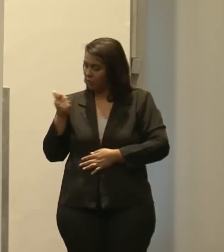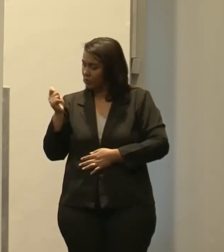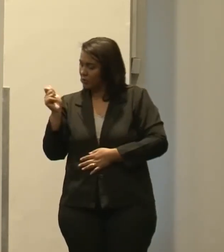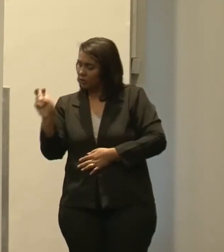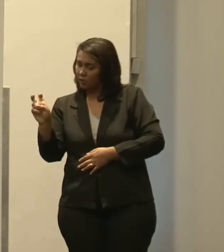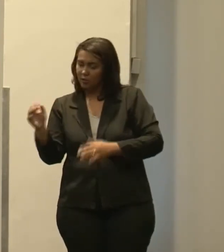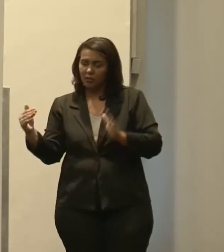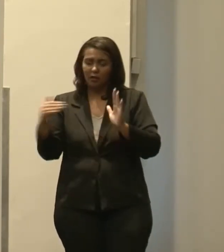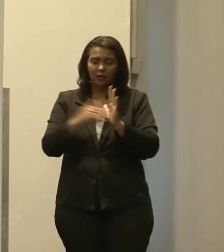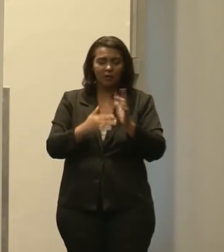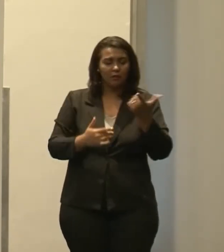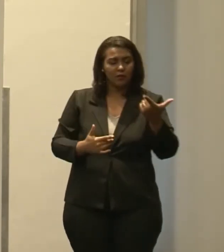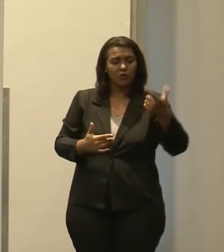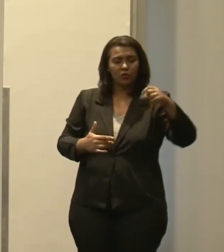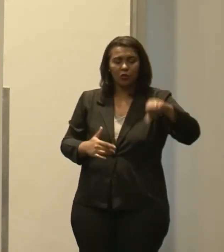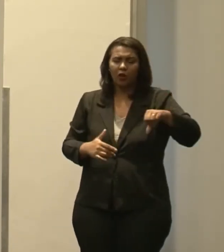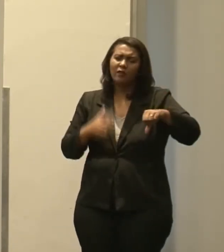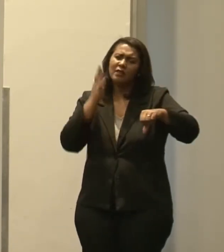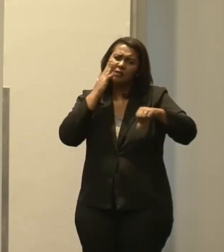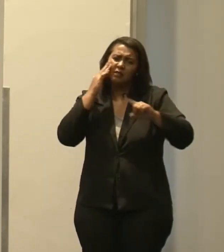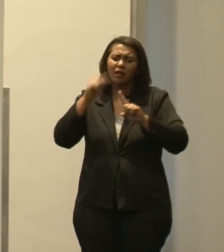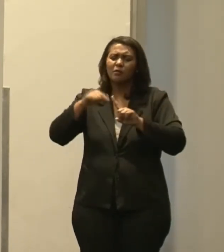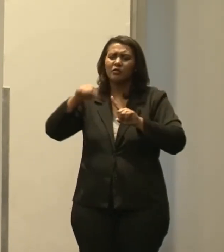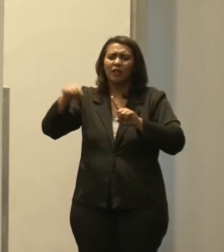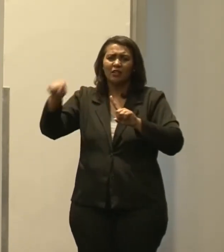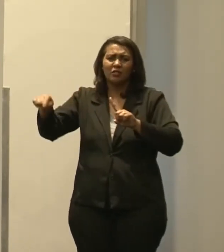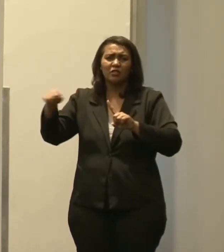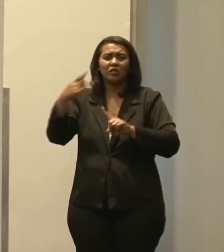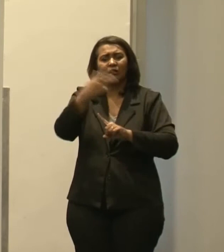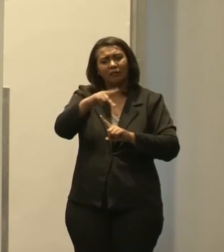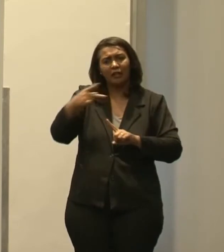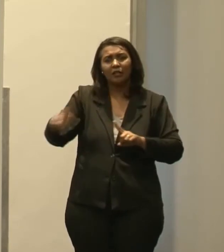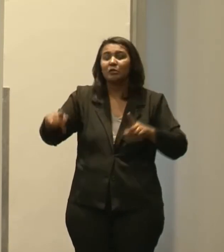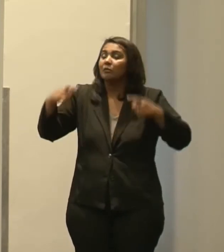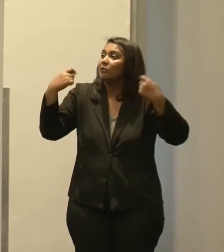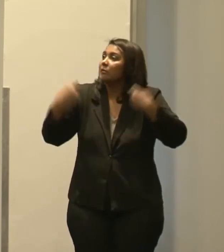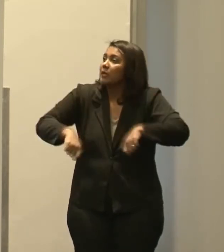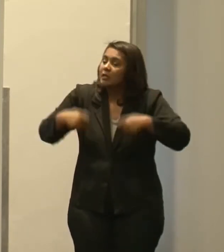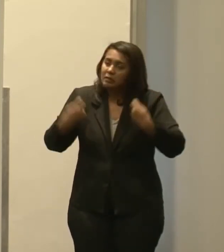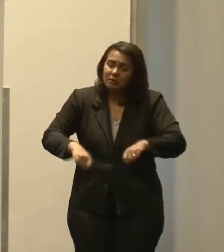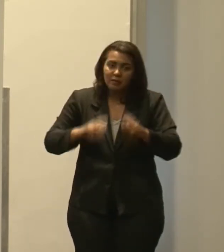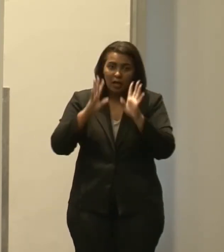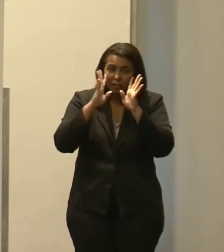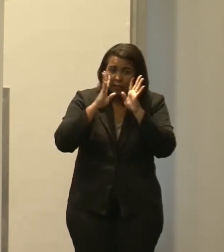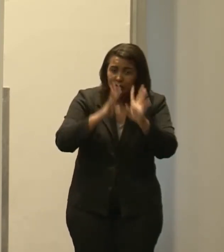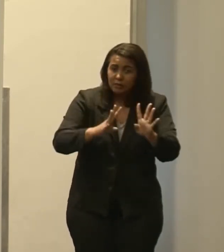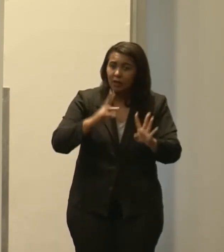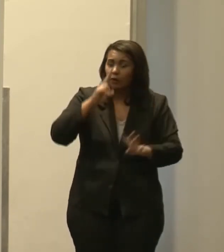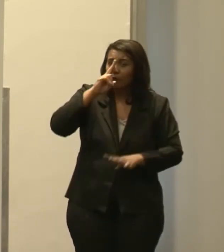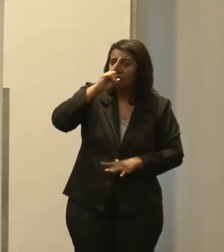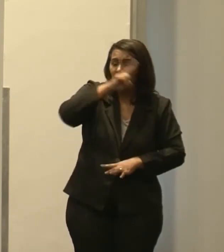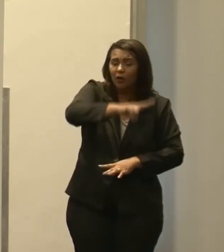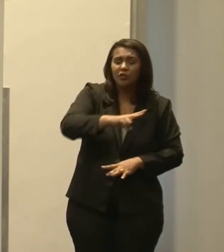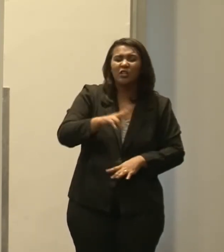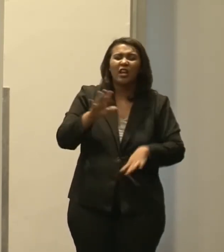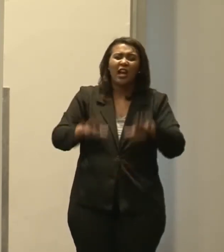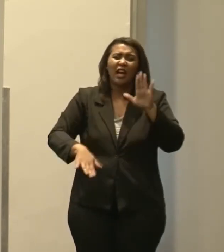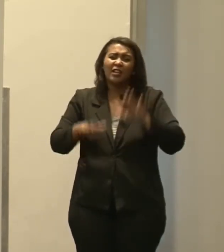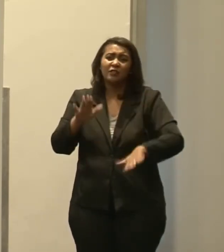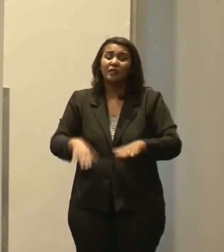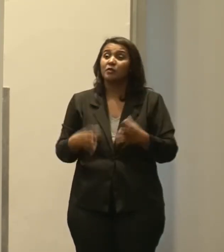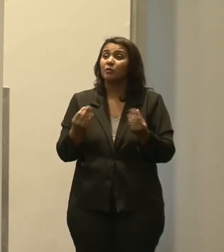que estatisticamente é um grupo vulnerável, né? De que, então, ele está sendo dizimado, são